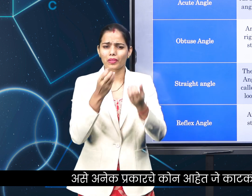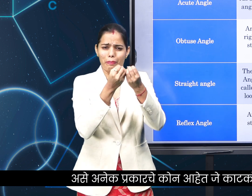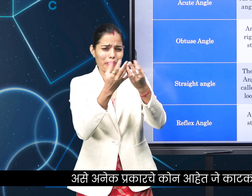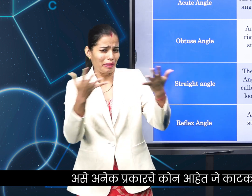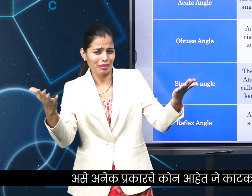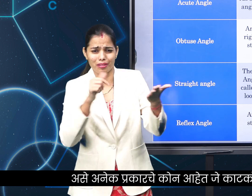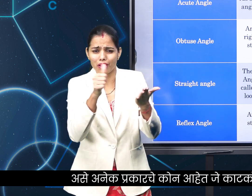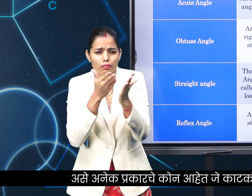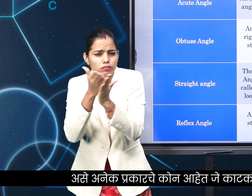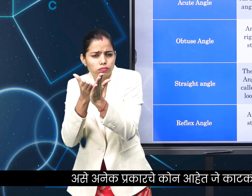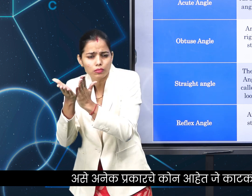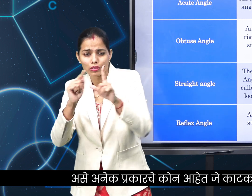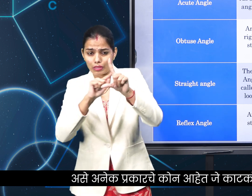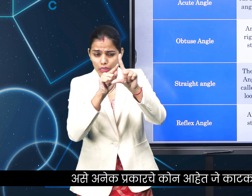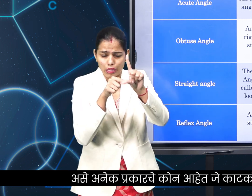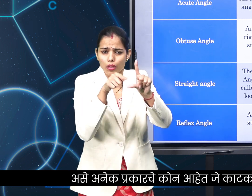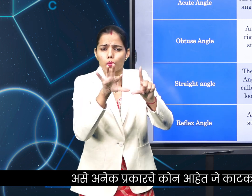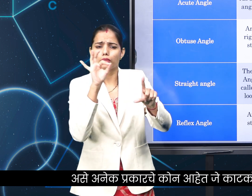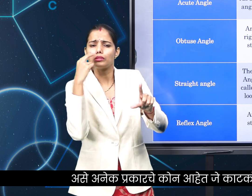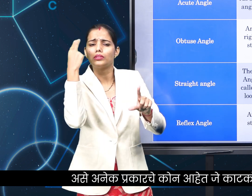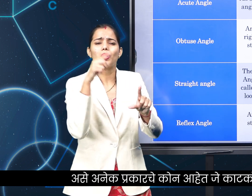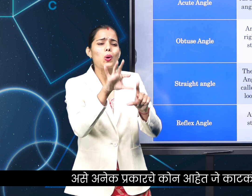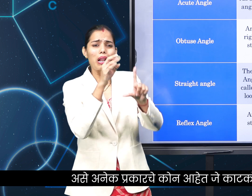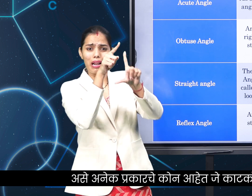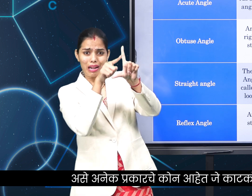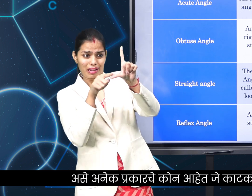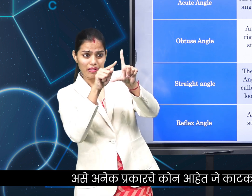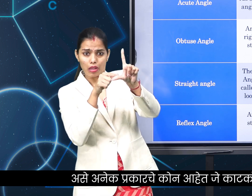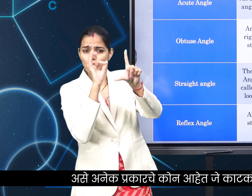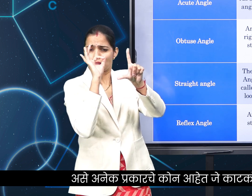असे अनेक प्रकारचे कोन आहेत जे काटकोन किंवा सरळ कोन नाहीत.